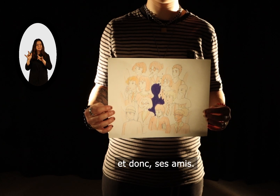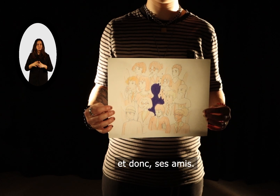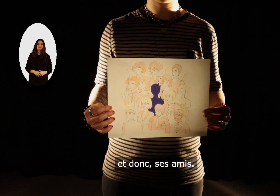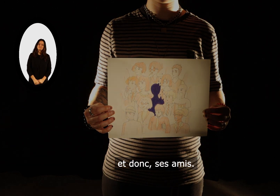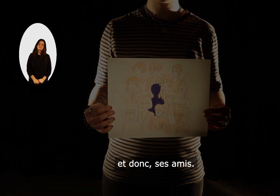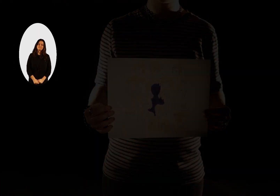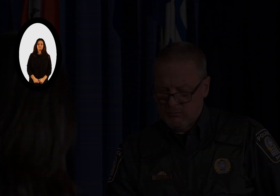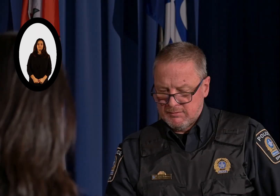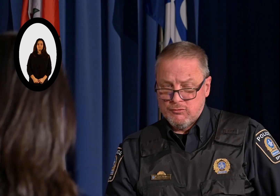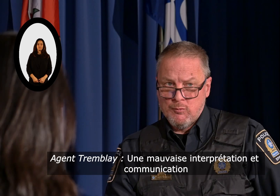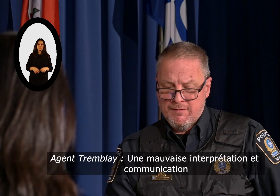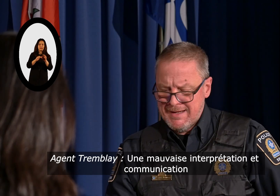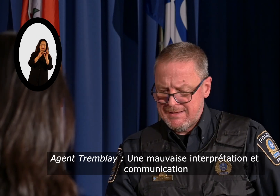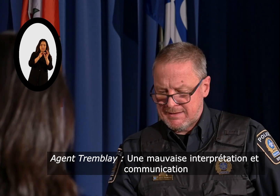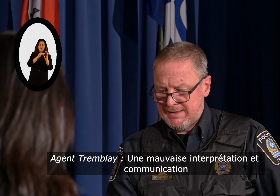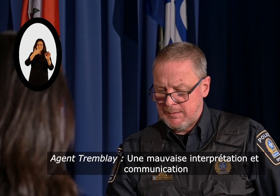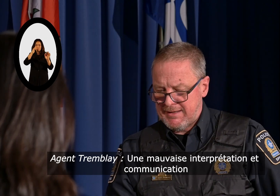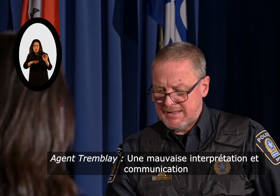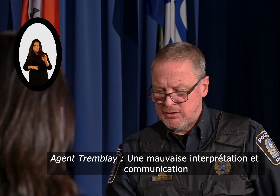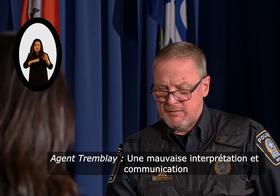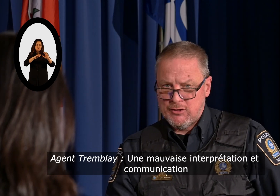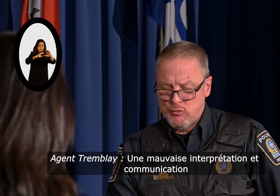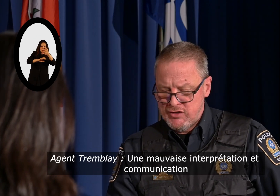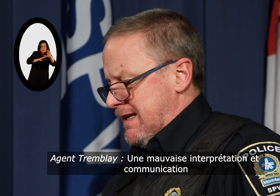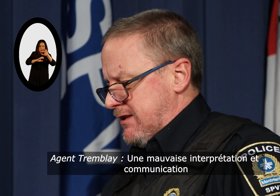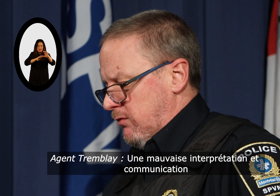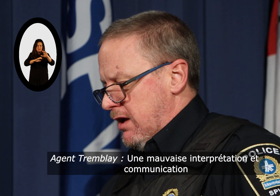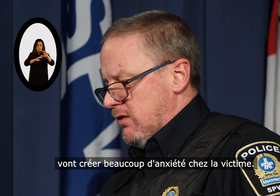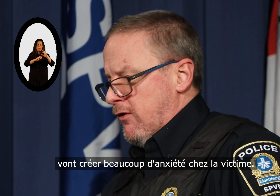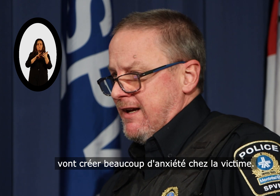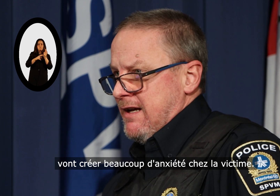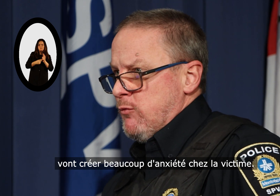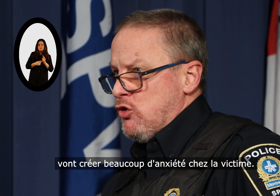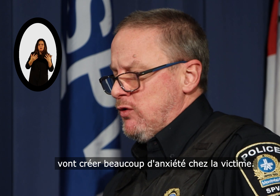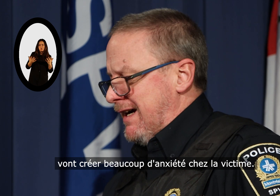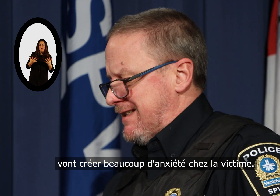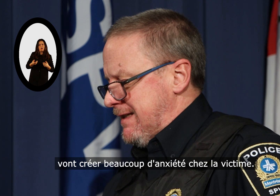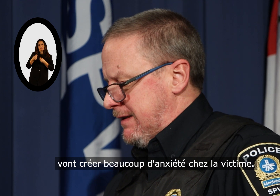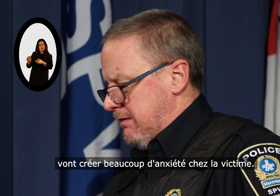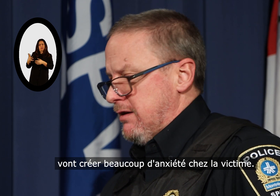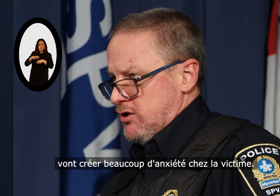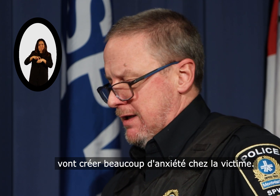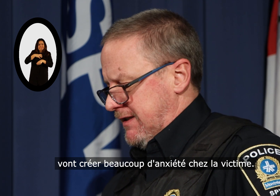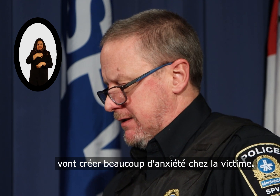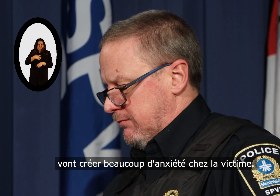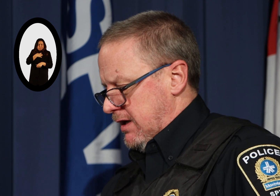amis. Une mauvaise interprétation et communication vont créer beaucoup d'anxiété chez la victime.